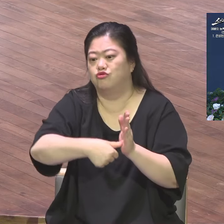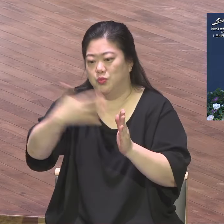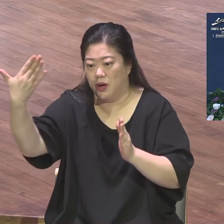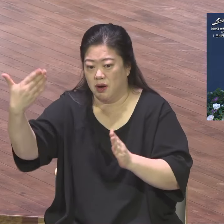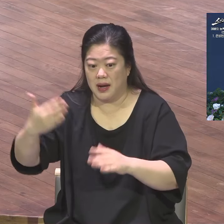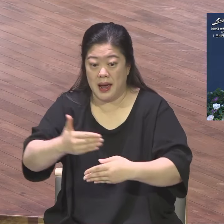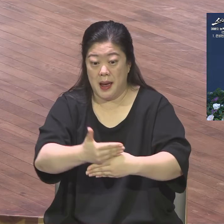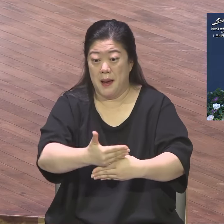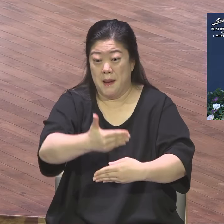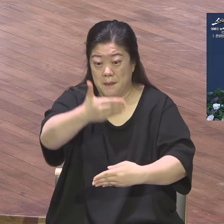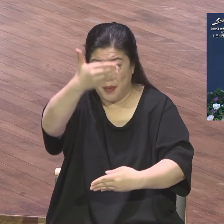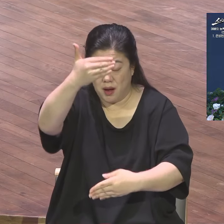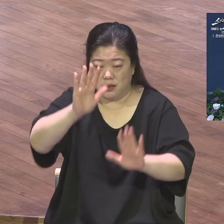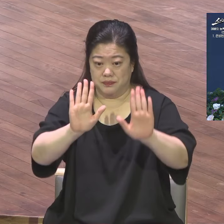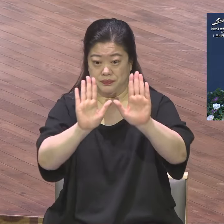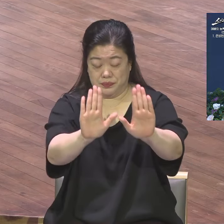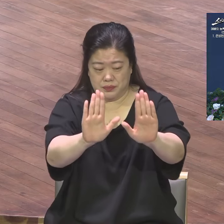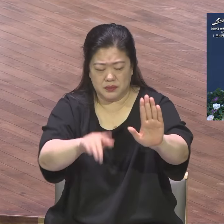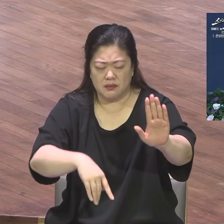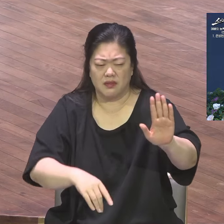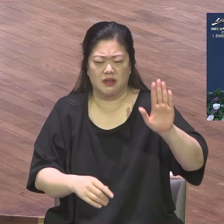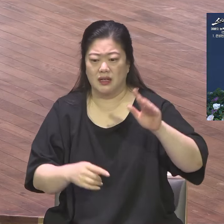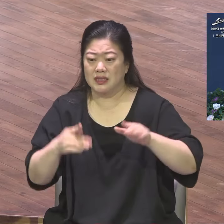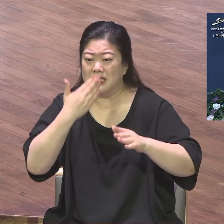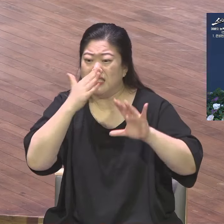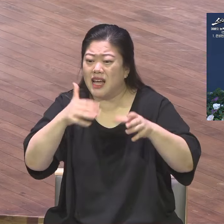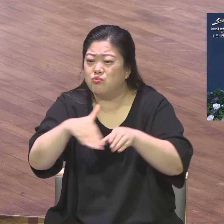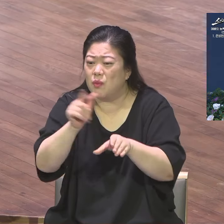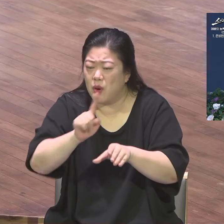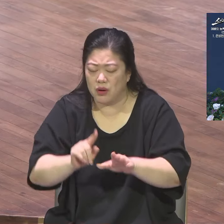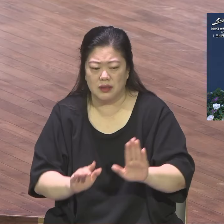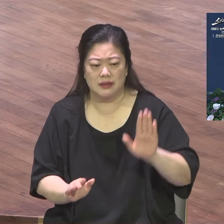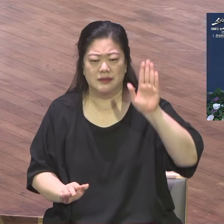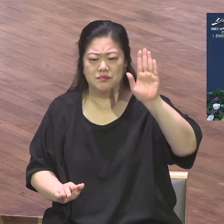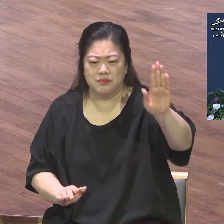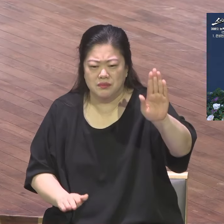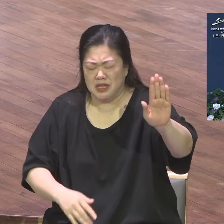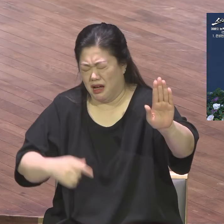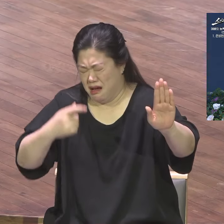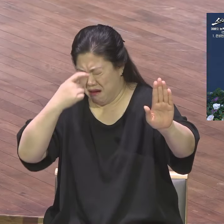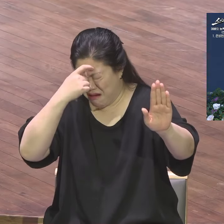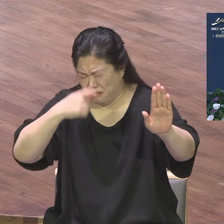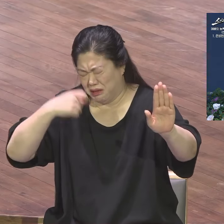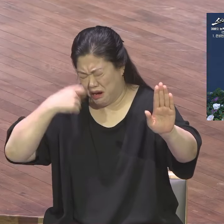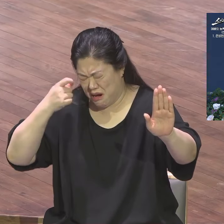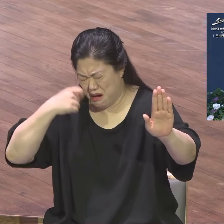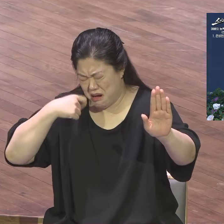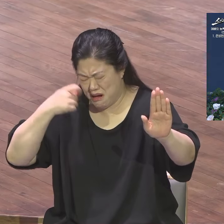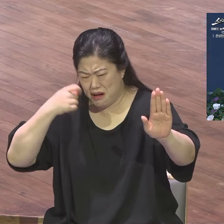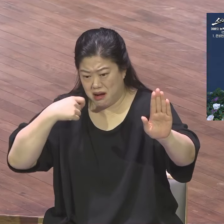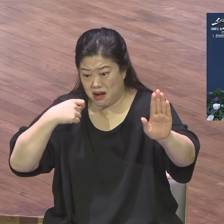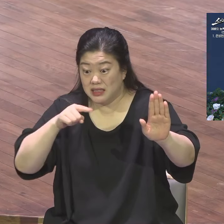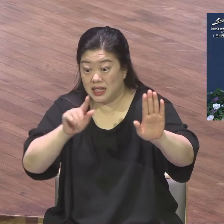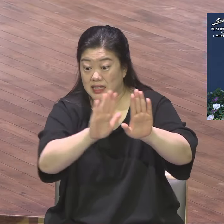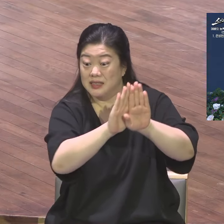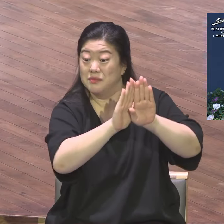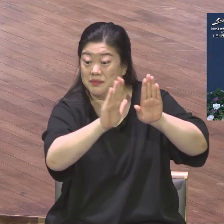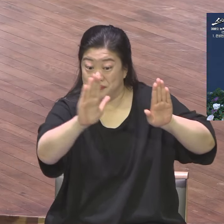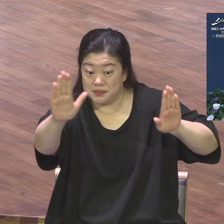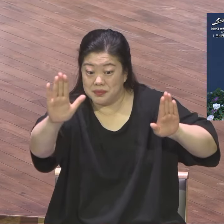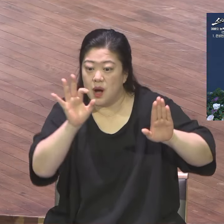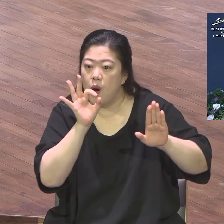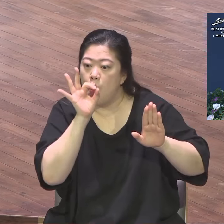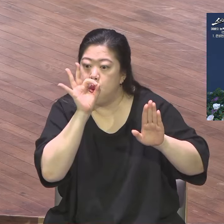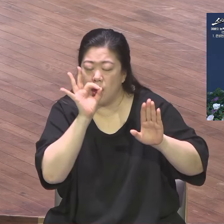기도하는 거 그 종이 다 뽑아가 가져오게 되는데 뭔지 내용이 궁금해서 가져왔더니 전부 종교야. 우리 군대간 아들 뭐